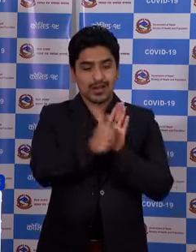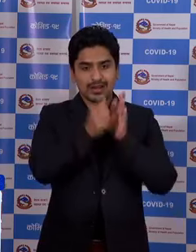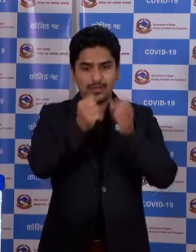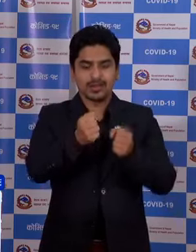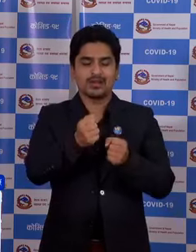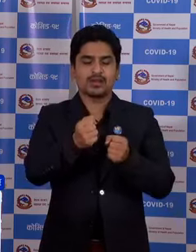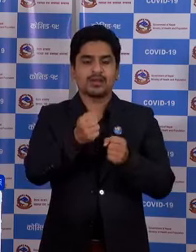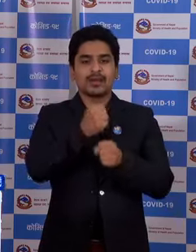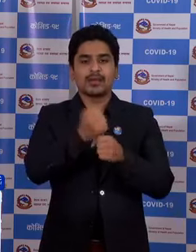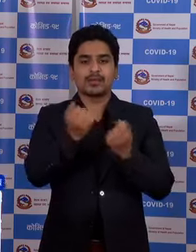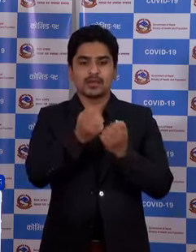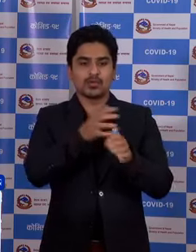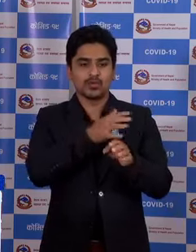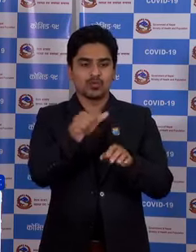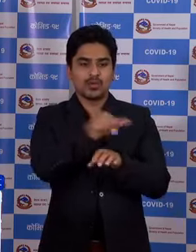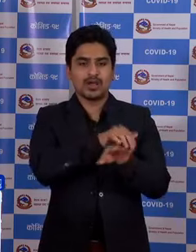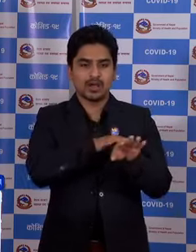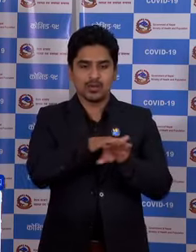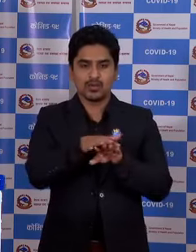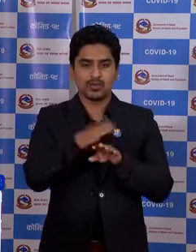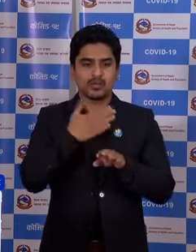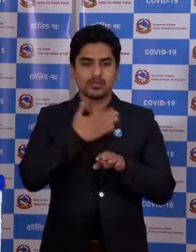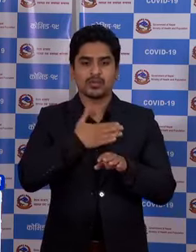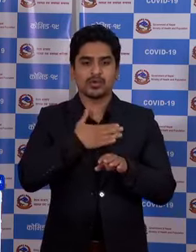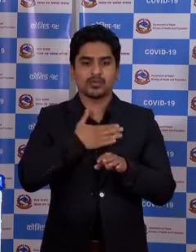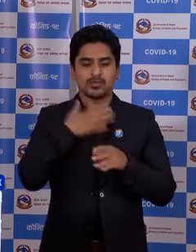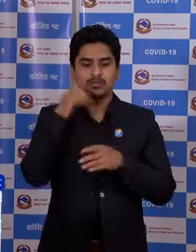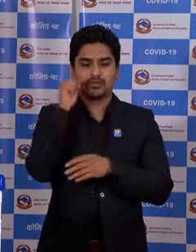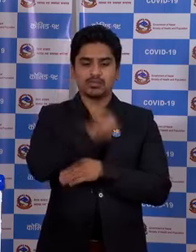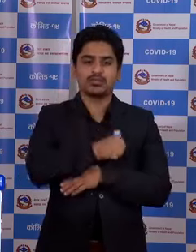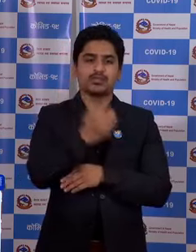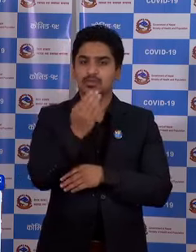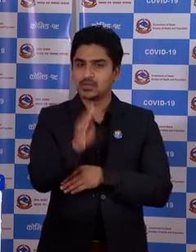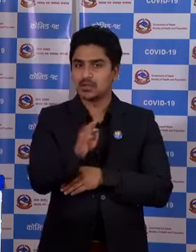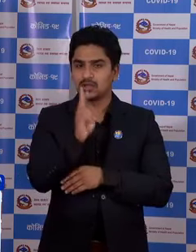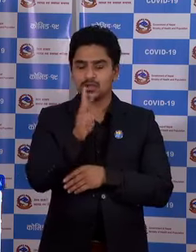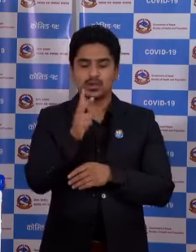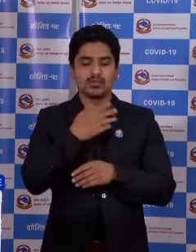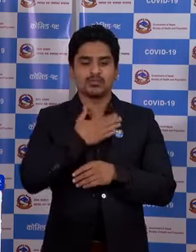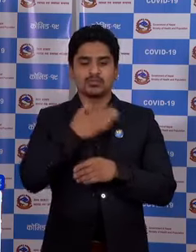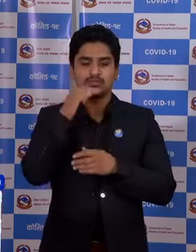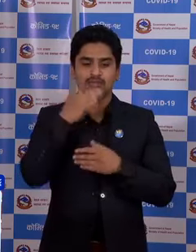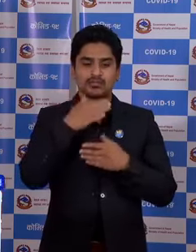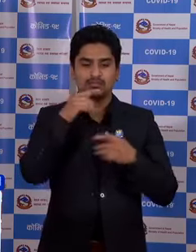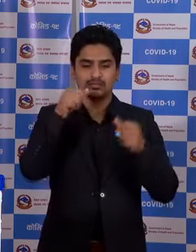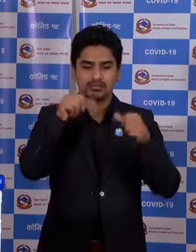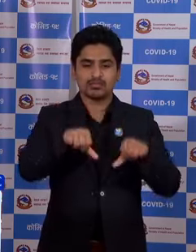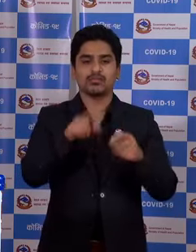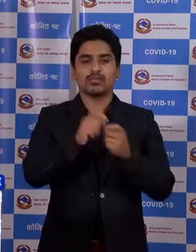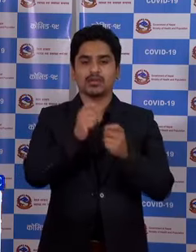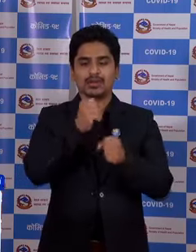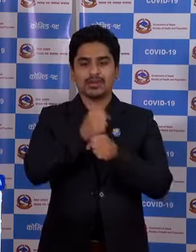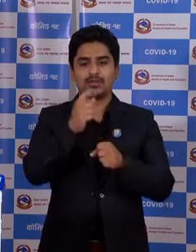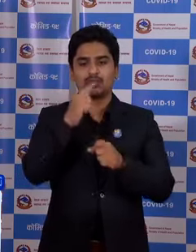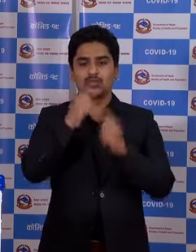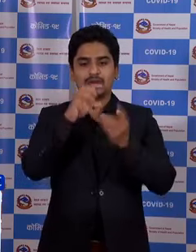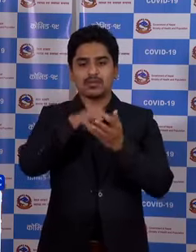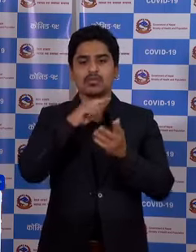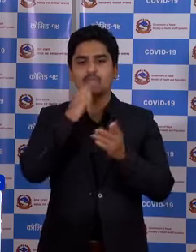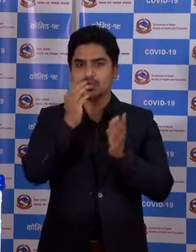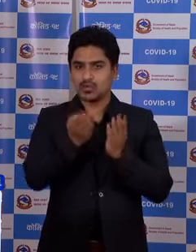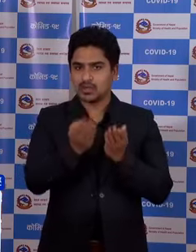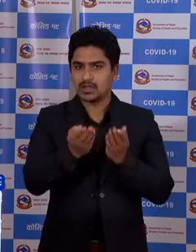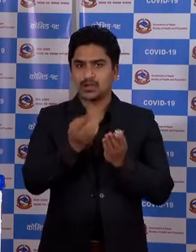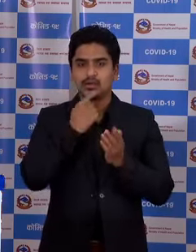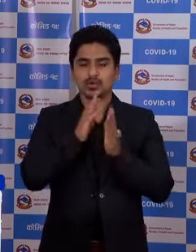लाइनमा रहनु भएको छ उहाँहरूको मनोबल अवश्य नै गिर्छ। यो मनोबल गिराउने काम कहीँ कतैबाट नहोस् भन्न हामी अनुरोध